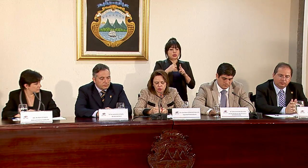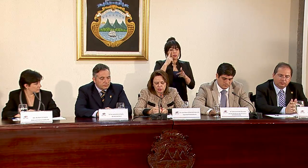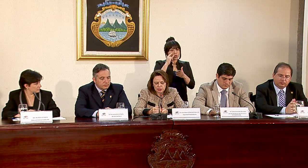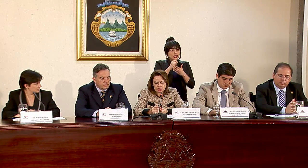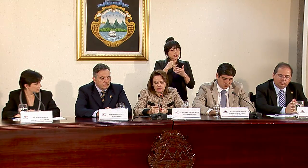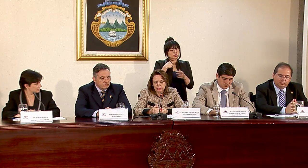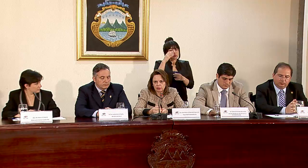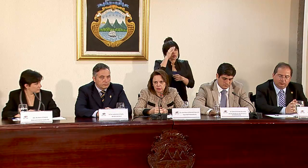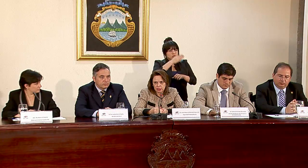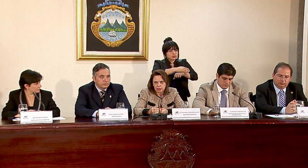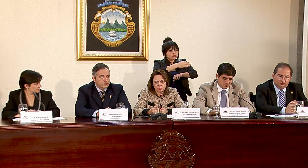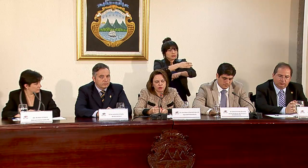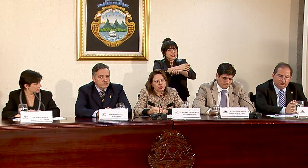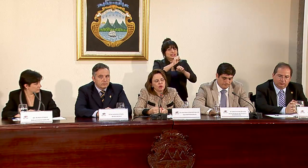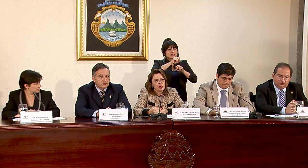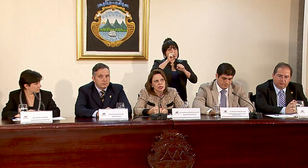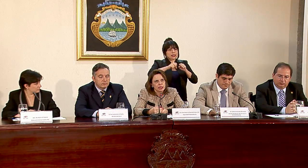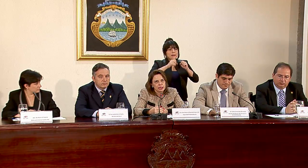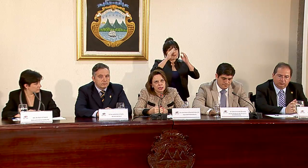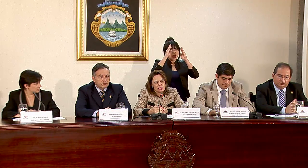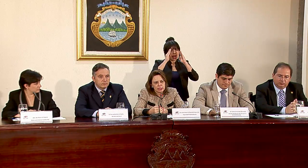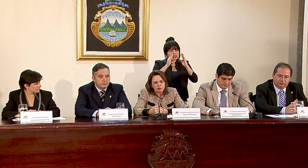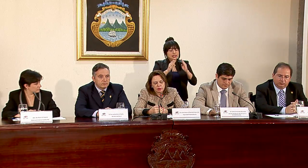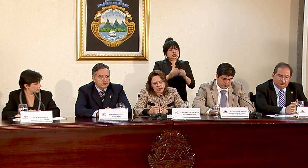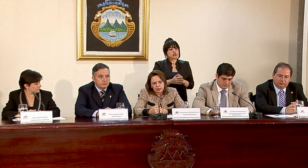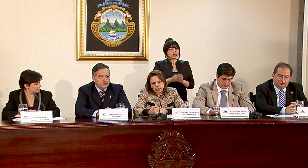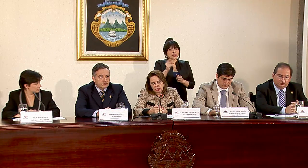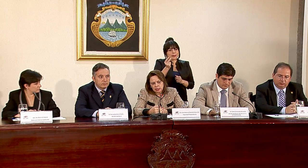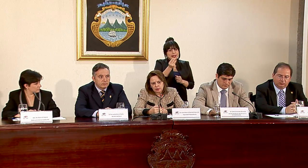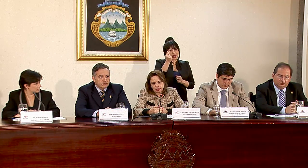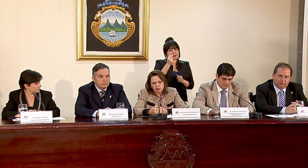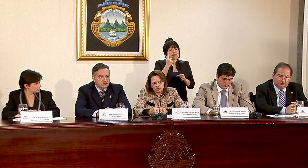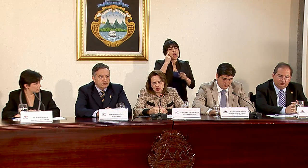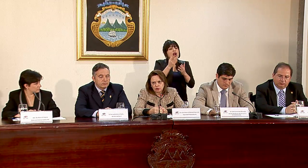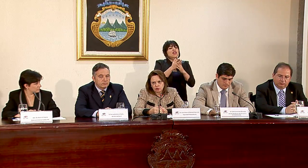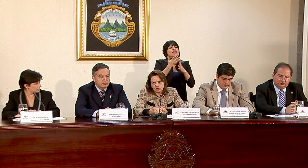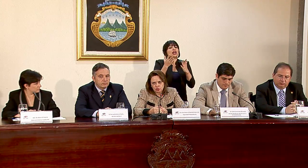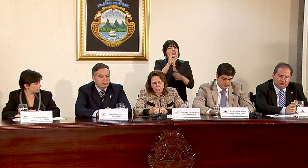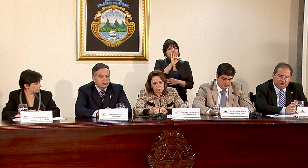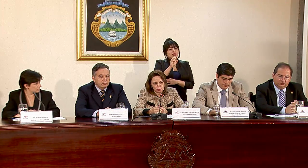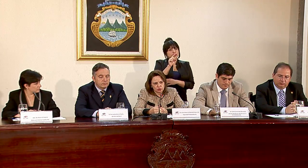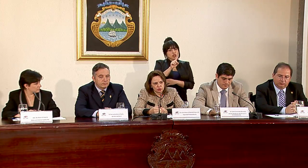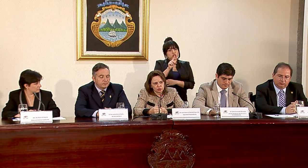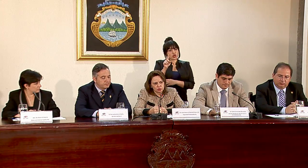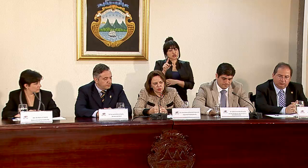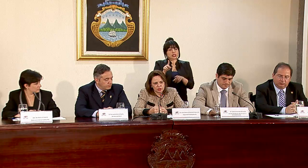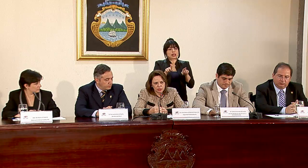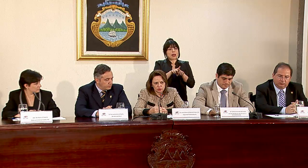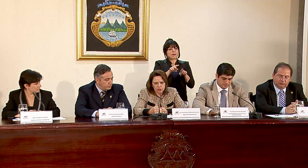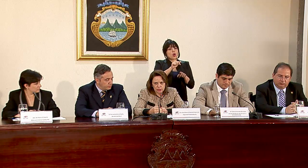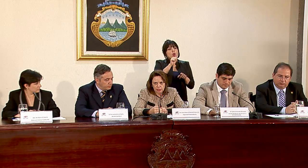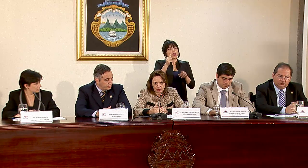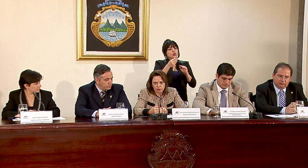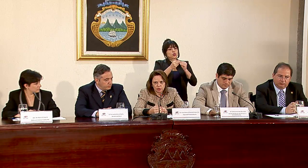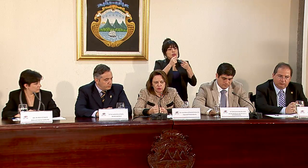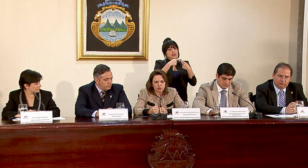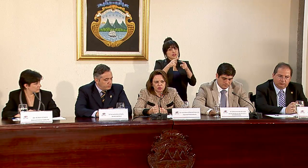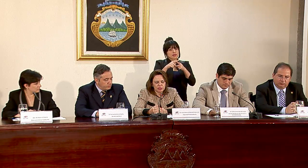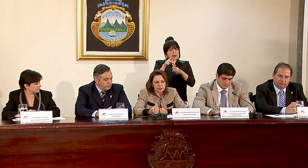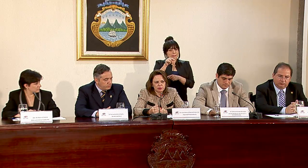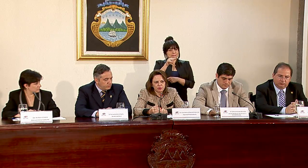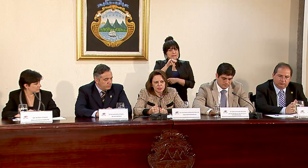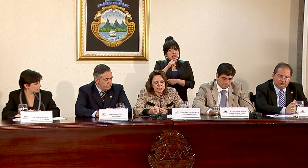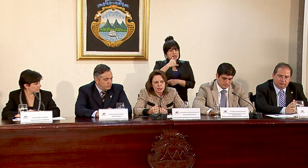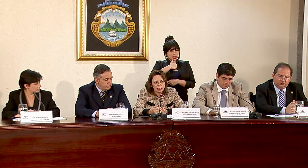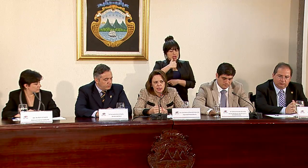de mejorar todo el sistema también de atención inmediata a través del 911 y algunos otros números directos que tiene el Patronato